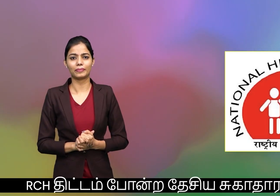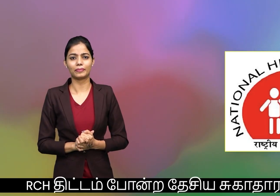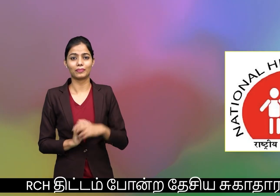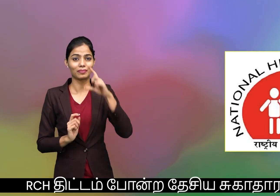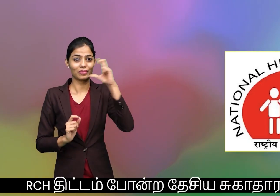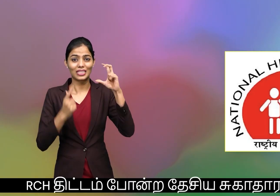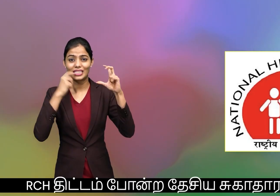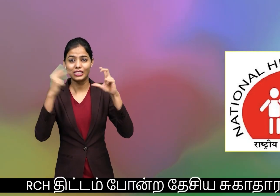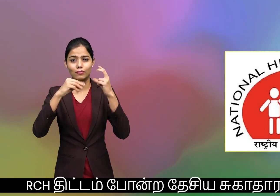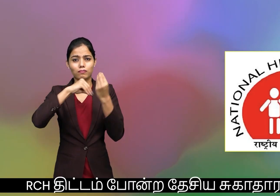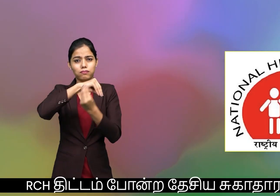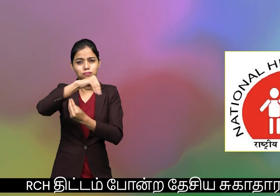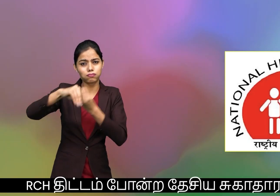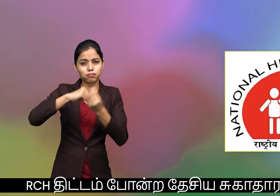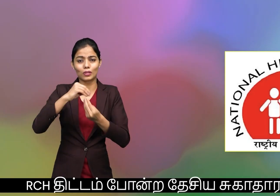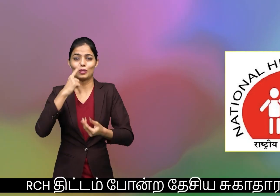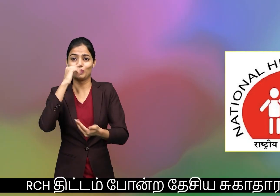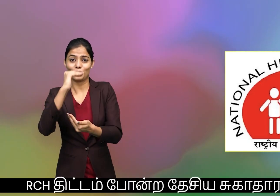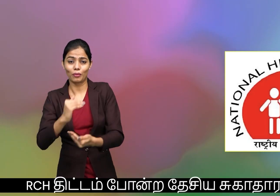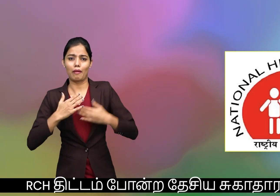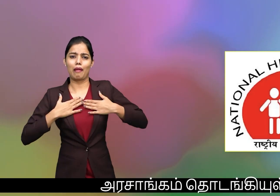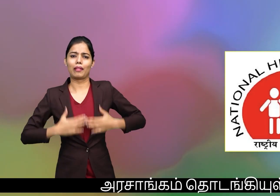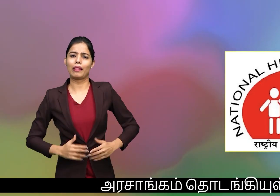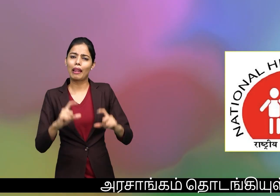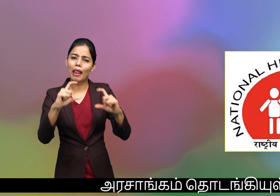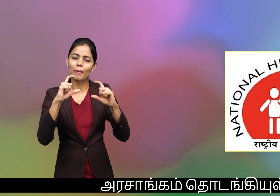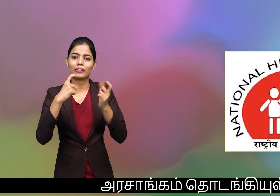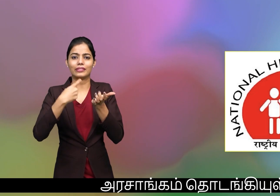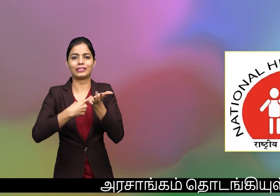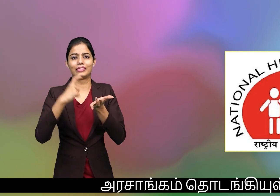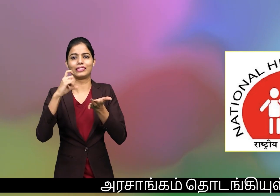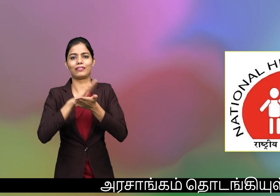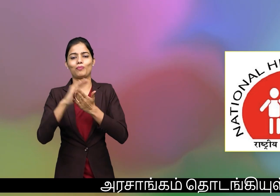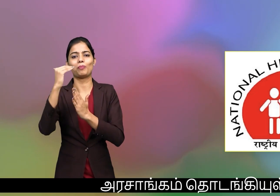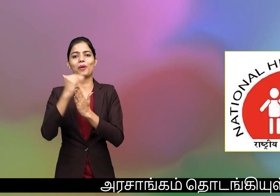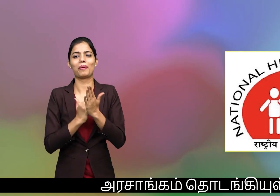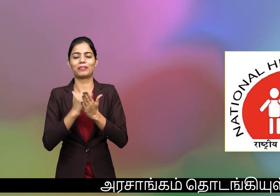திட்டம் போன்ற தேசிய சுகாதார திட்டங்களை அரசாங்கம் தொடங்கியுள்ளது.